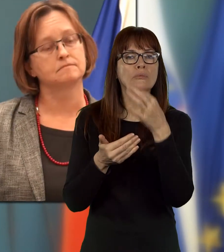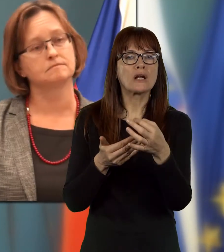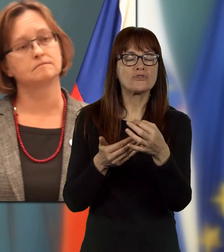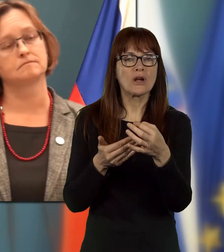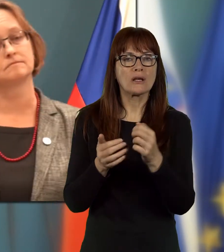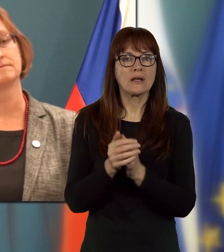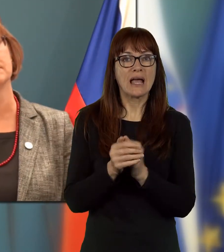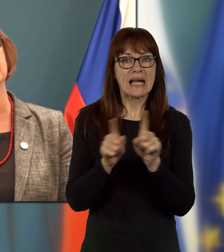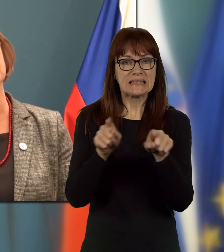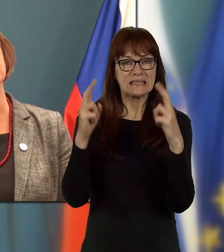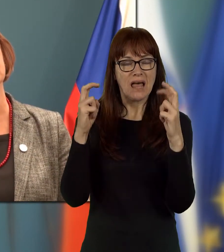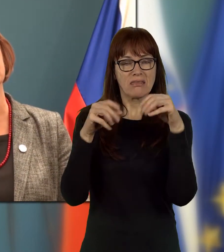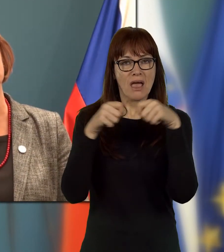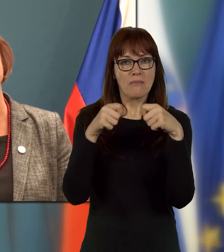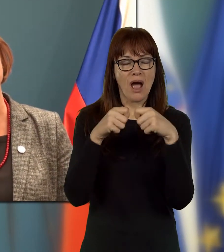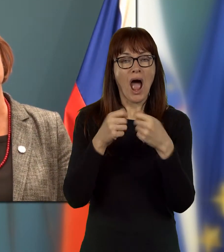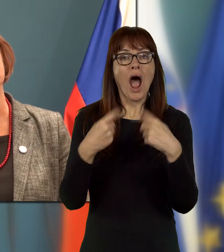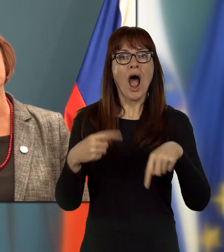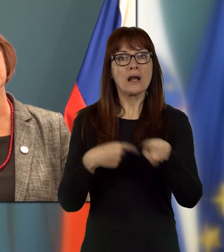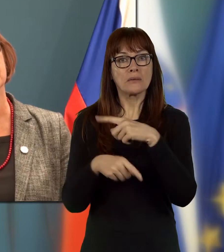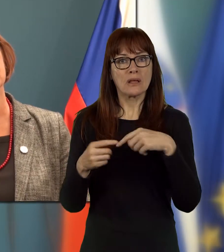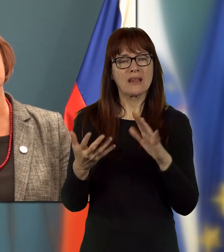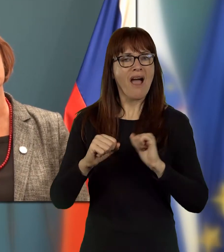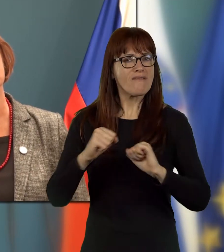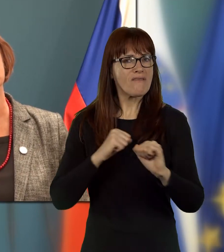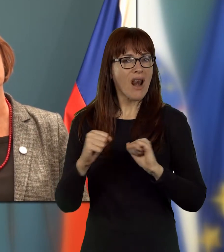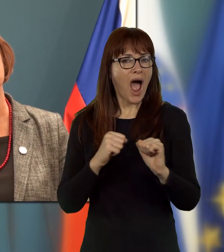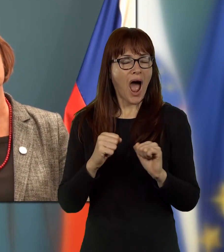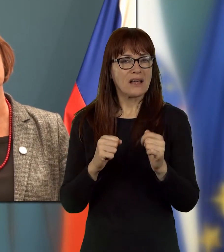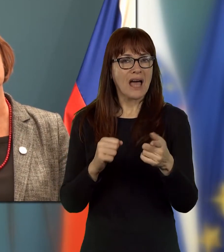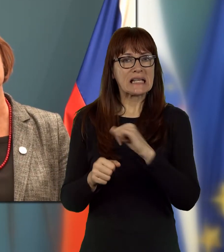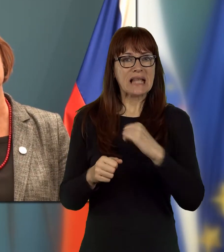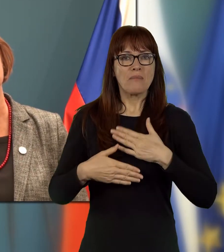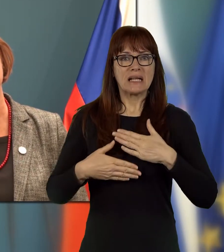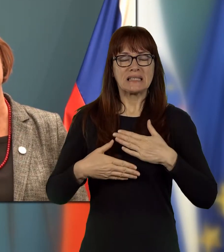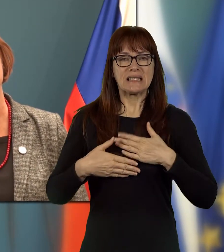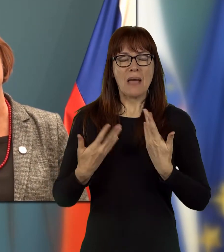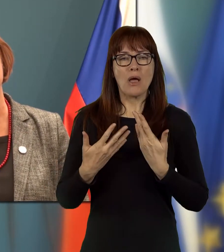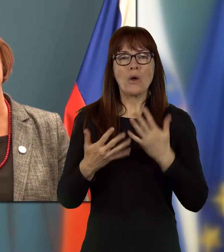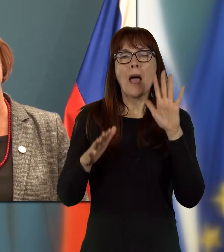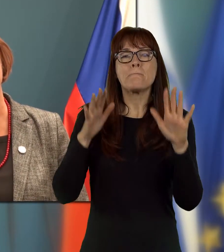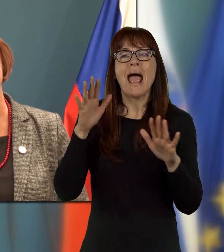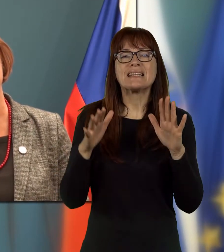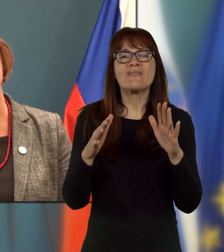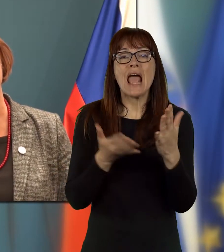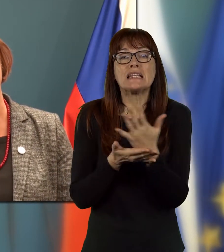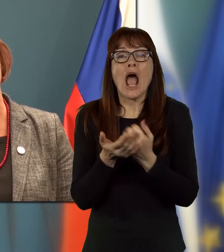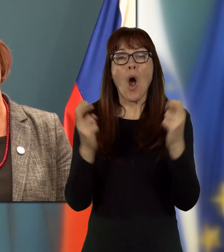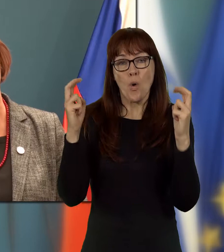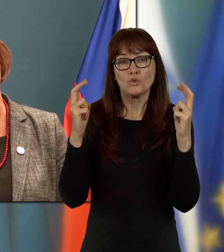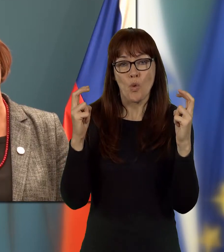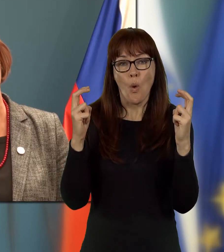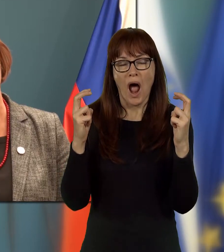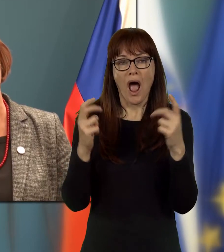vprašanje. Na to temo? Ja. Ampak a se ni tu nekako vlada naredila sama sebi medvedjev uslugo,